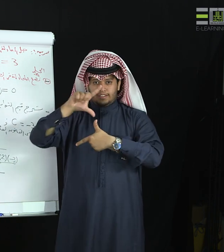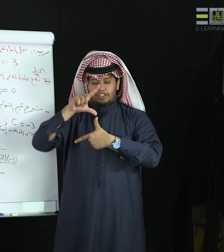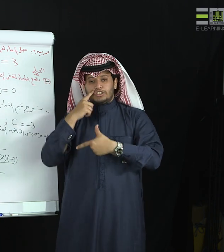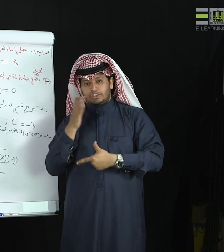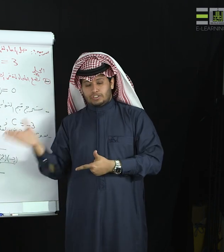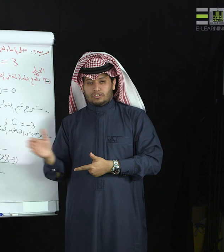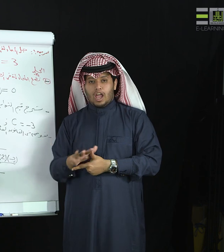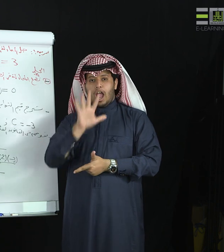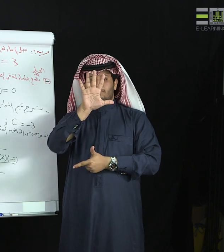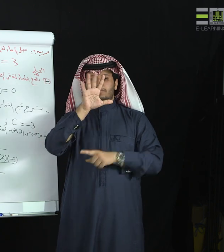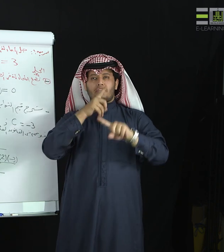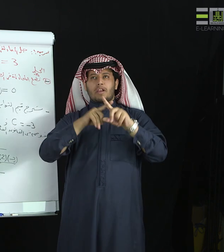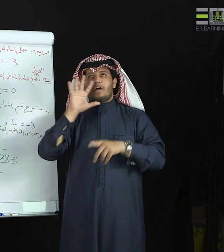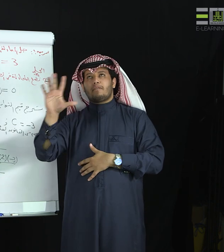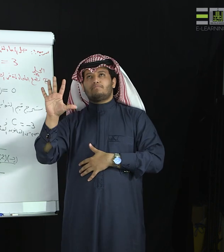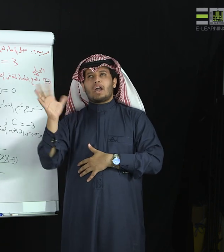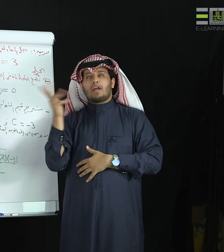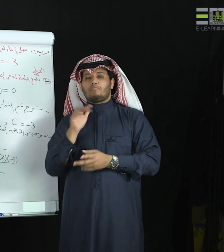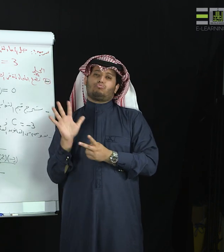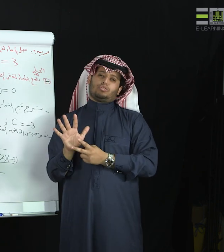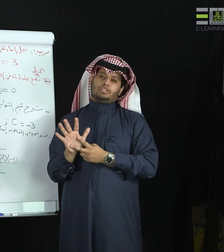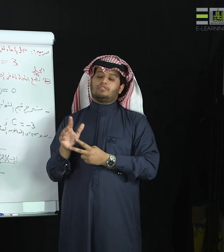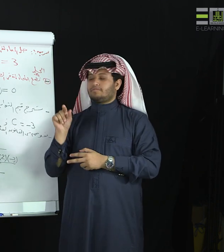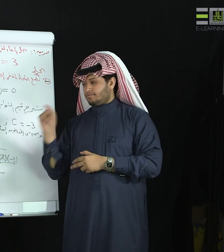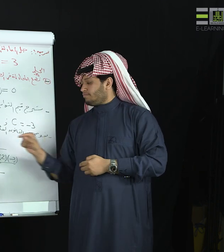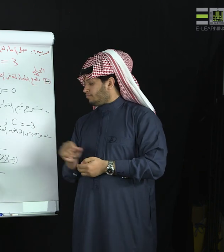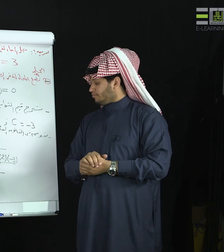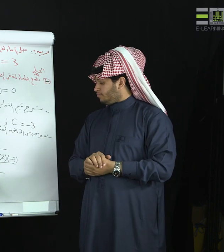واحدة، 5 ضرب 5 25.